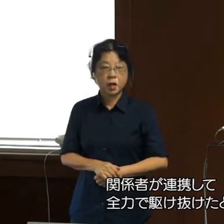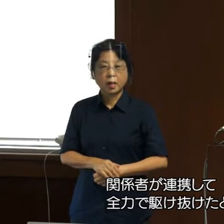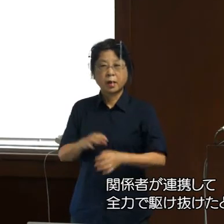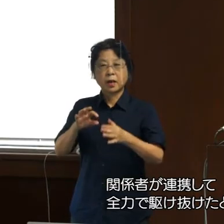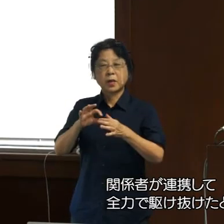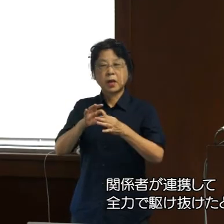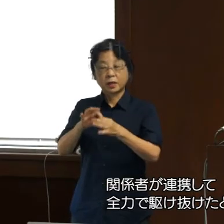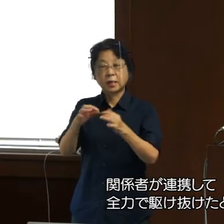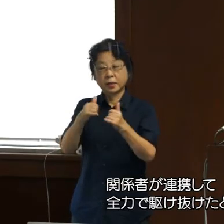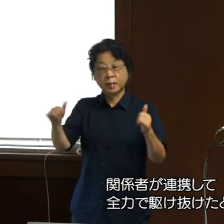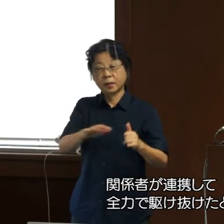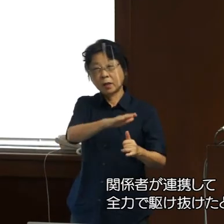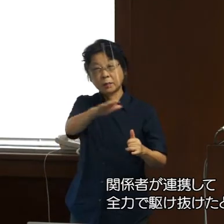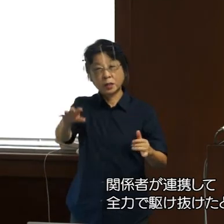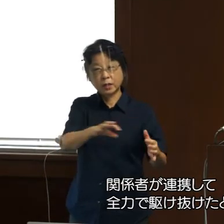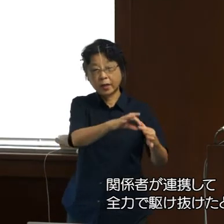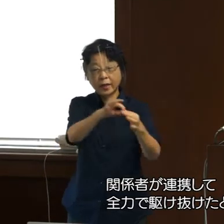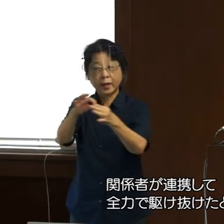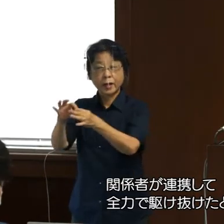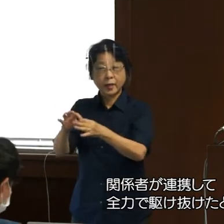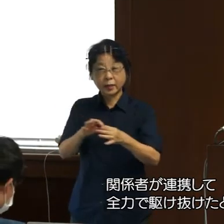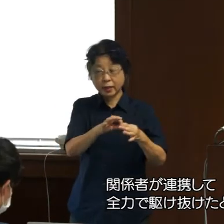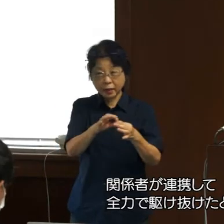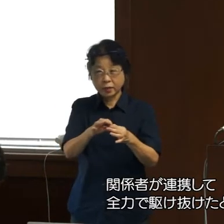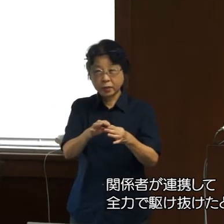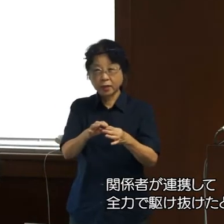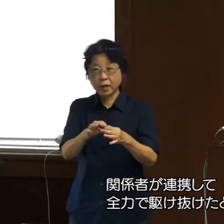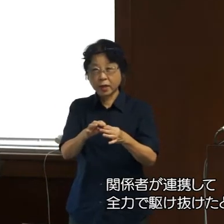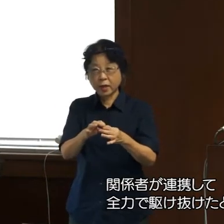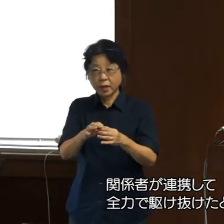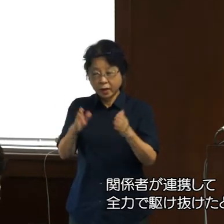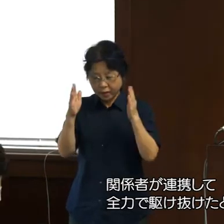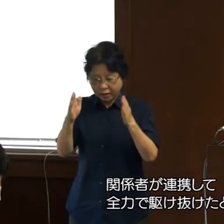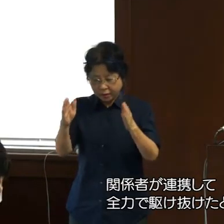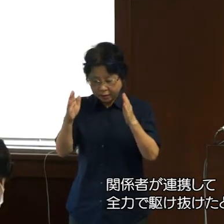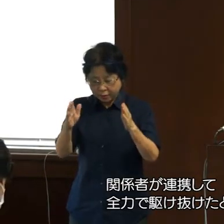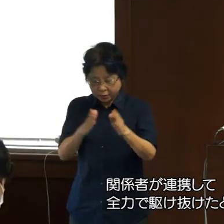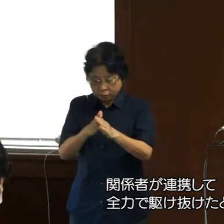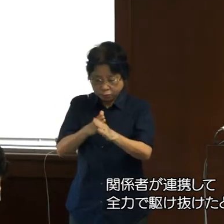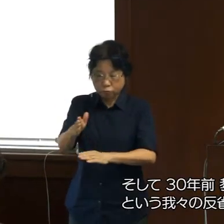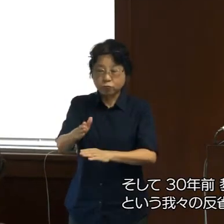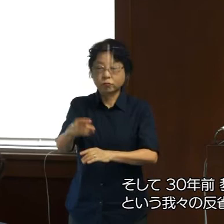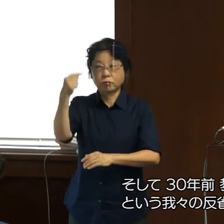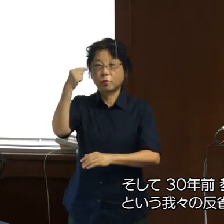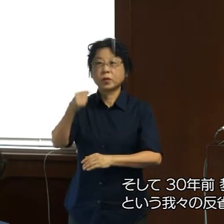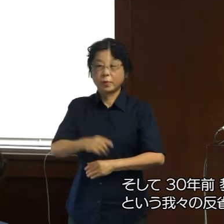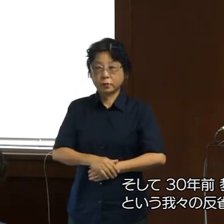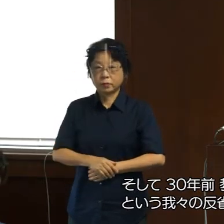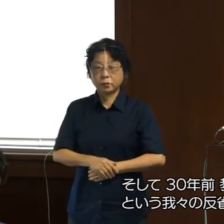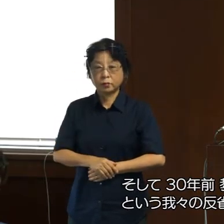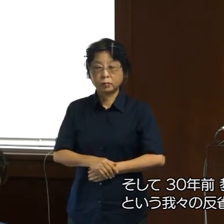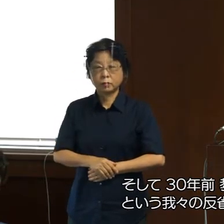連携して、全力で駆け抜けたという感じを持っています。そして